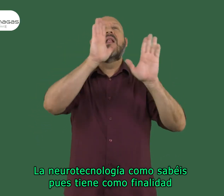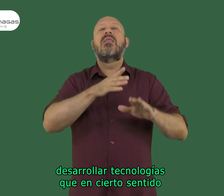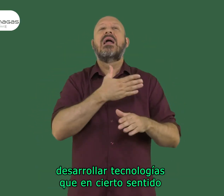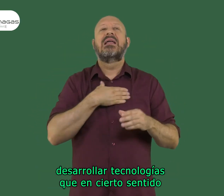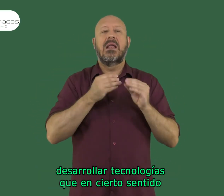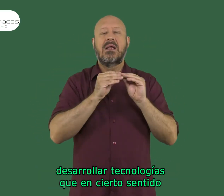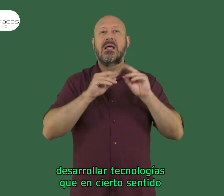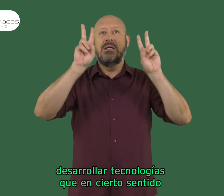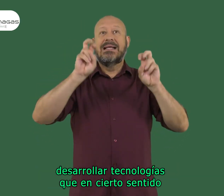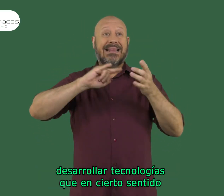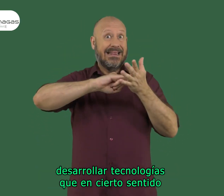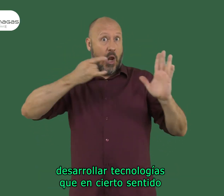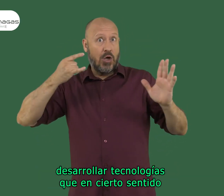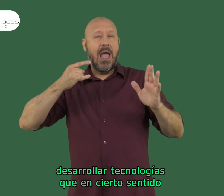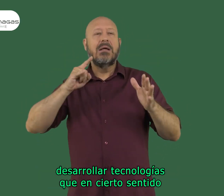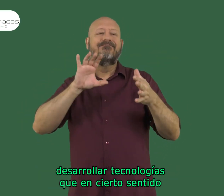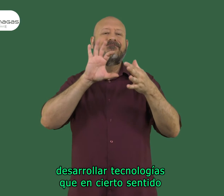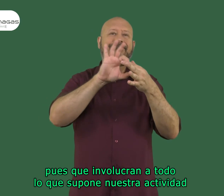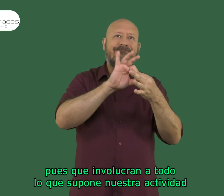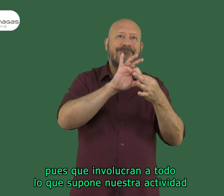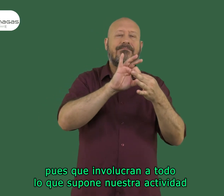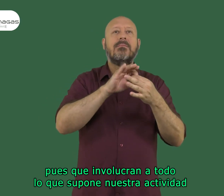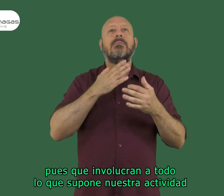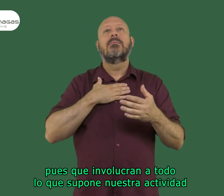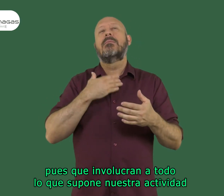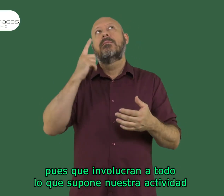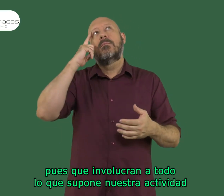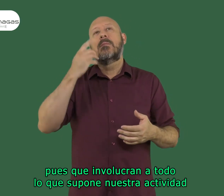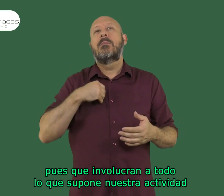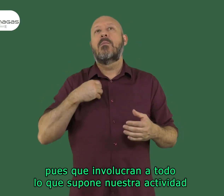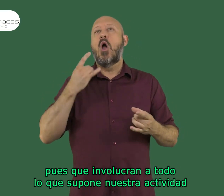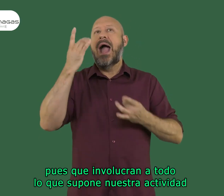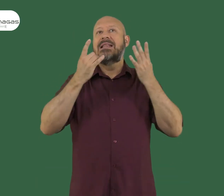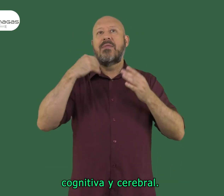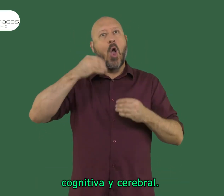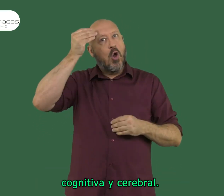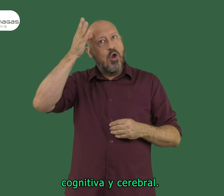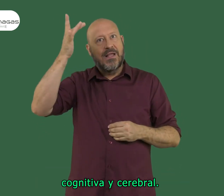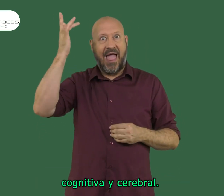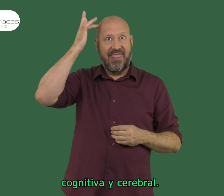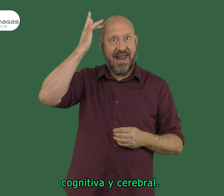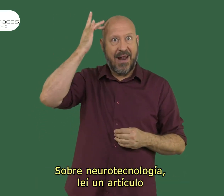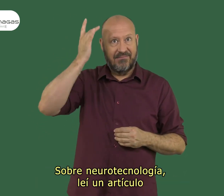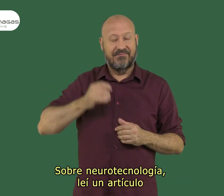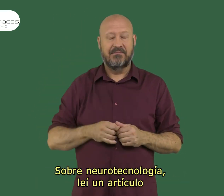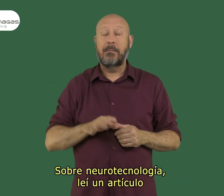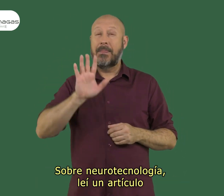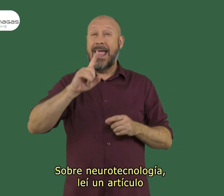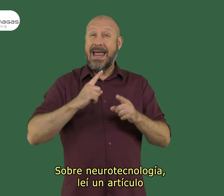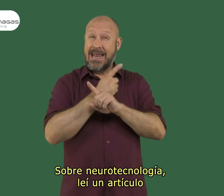finalidad desarrollar tecnologías, en cierto sentido, pues involucran a todo lo que supone nuestra actividad cognitiva y cerebral.